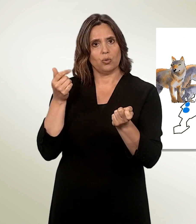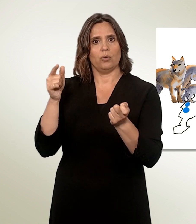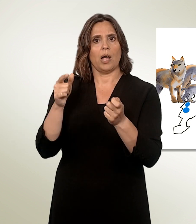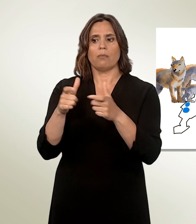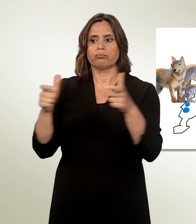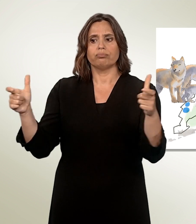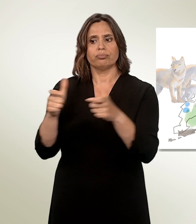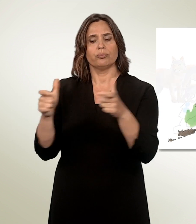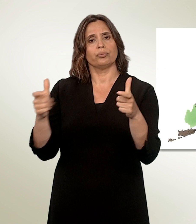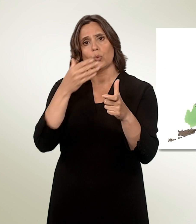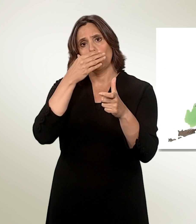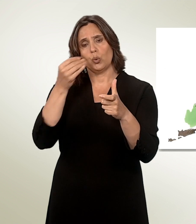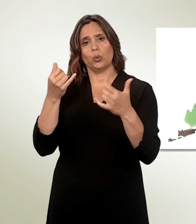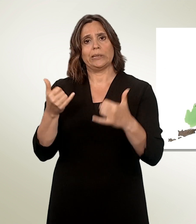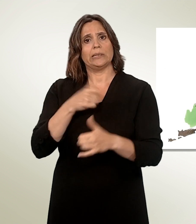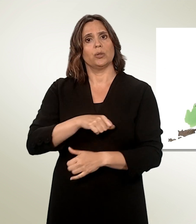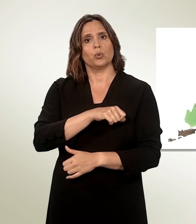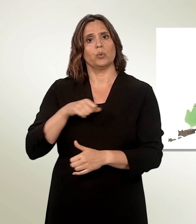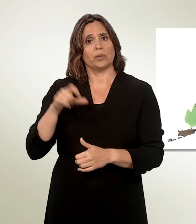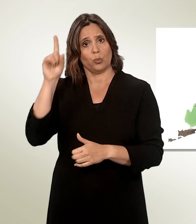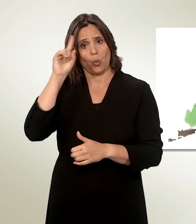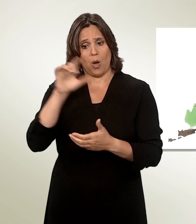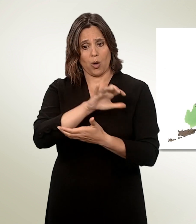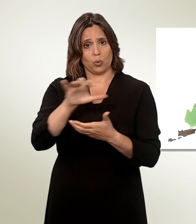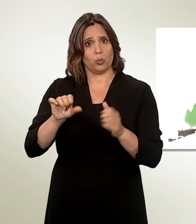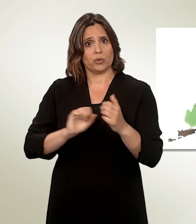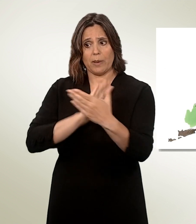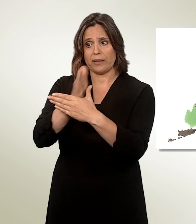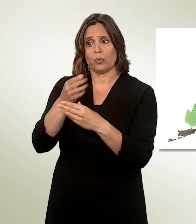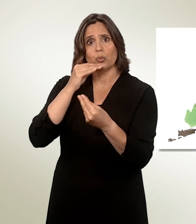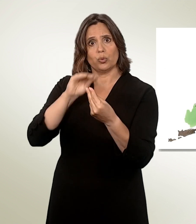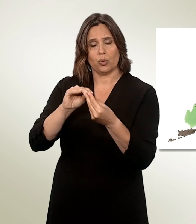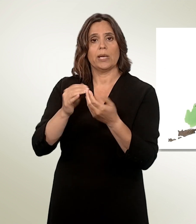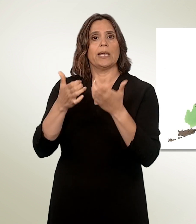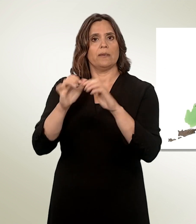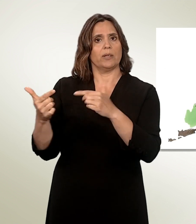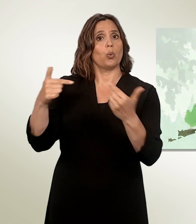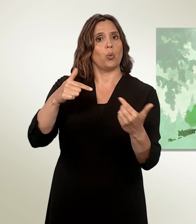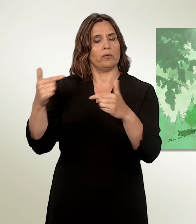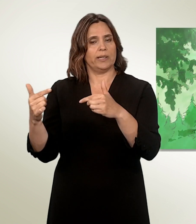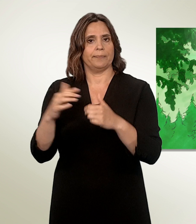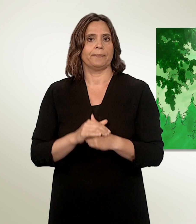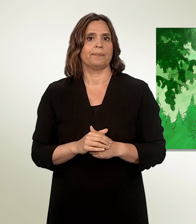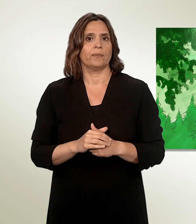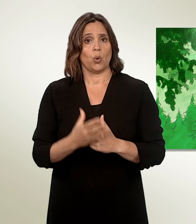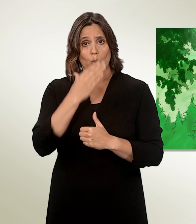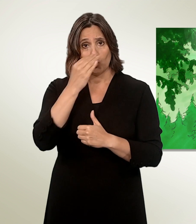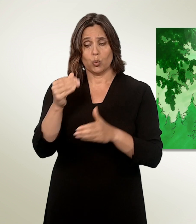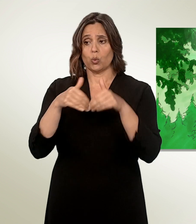en Suisse. Les cantons pourront intervenir à temps et ainsi prévenir les conflits. Le loup reste une espèce protégée et les